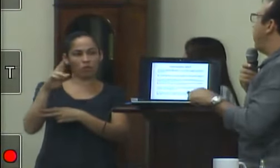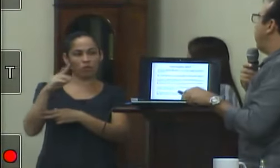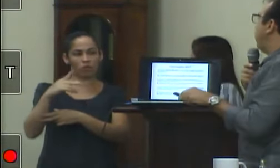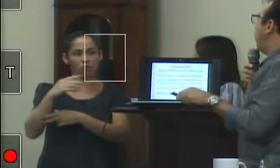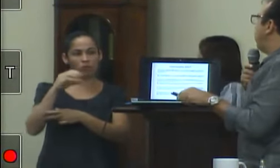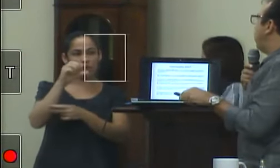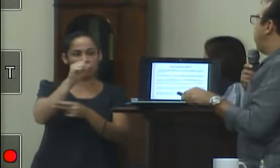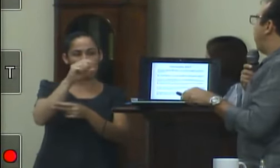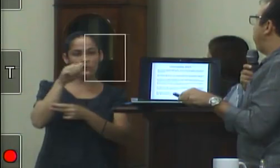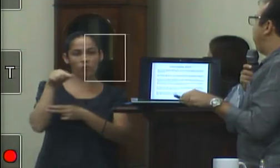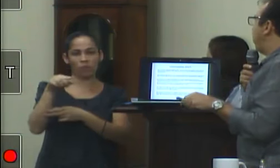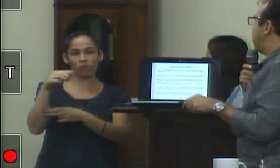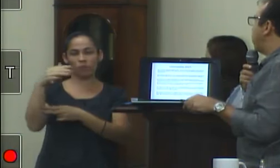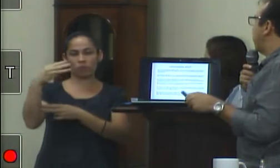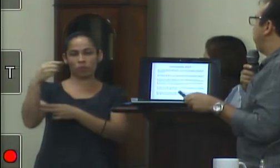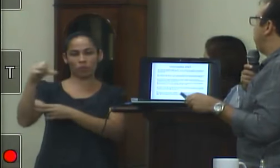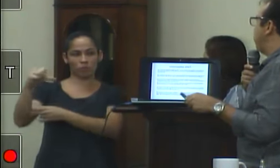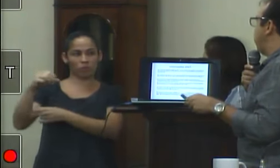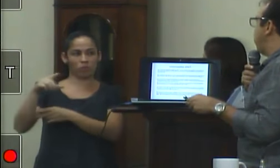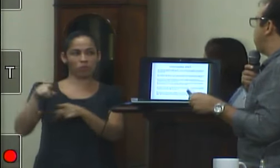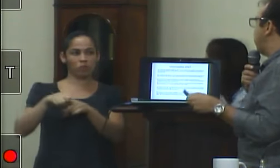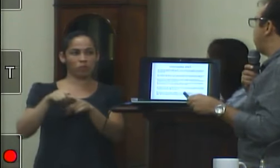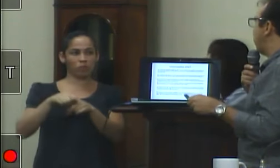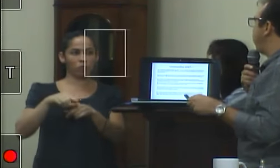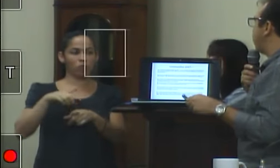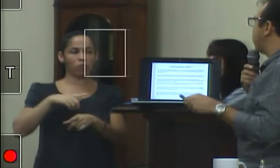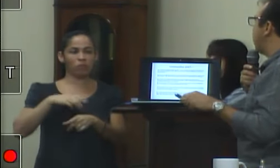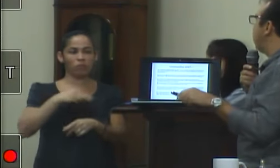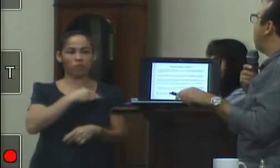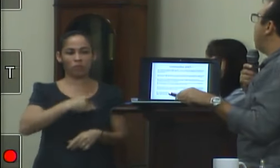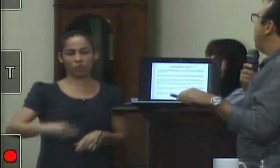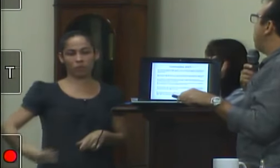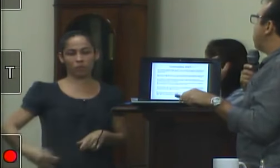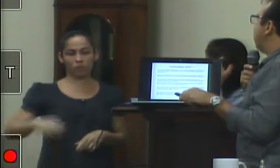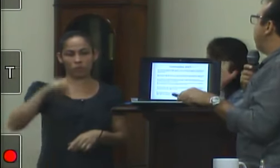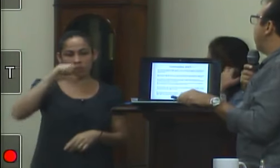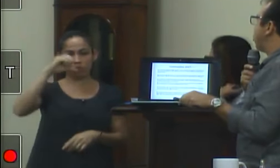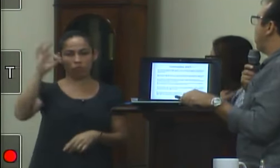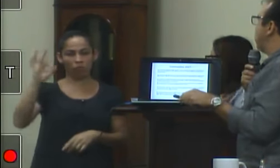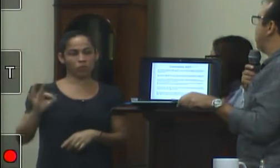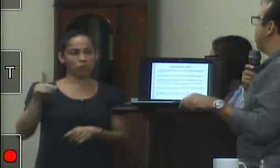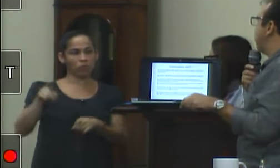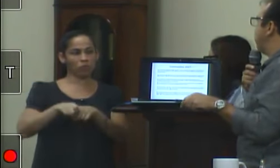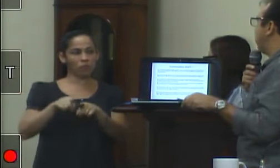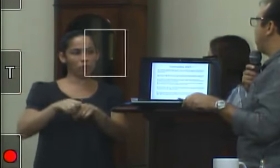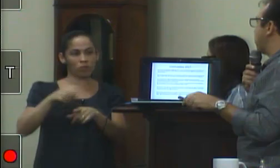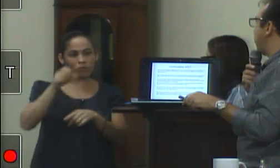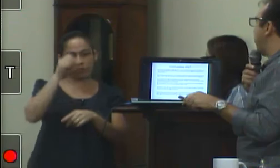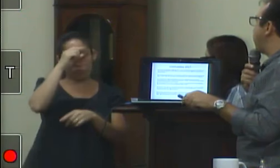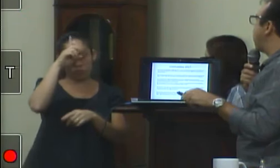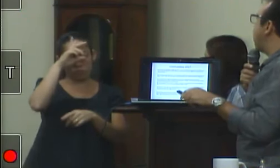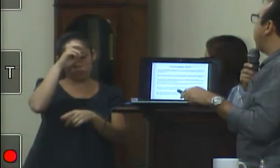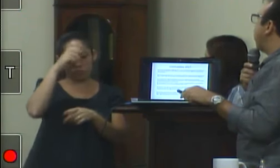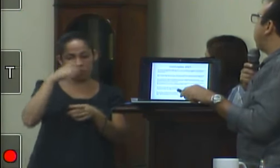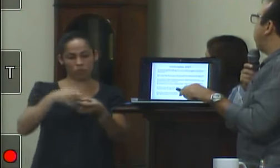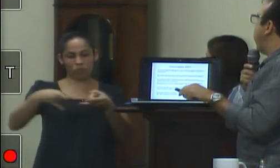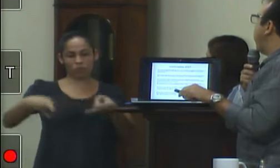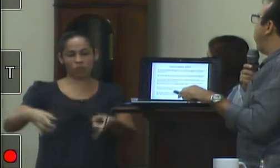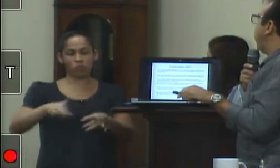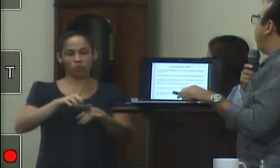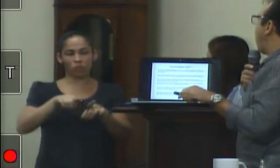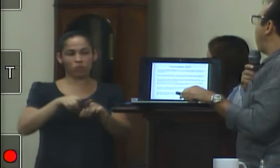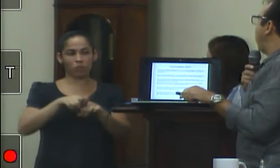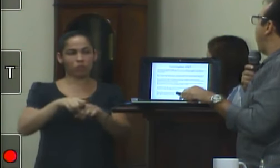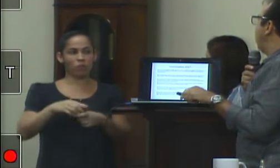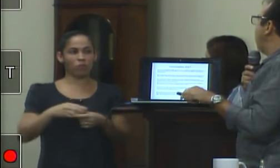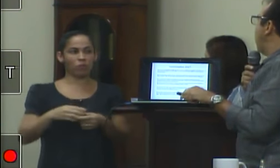8,39%, dentro do parâmetro preconizado pelo Ministério de 7% a 9%, e as internações sensíveis à atenção básica, também,